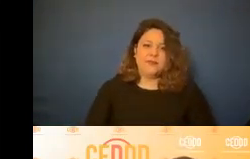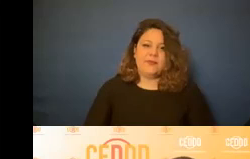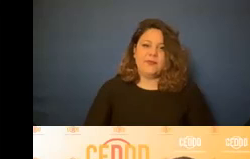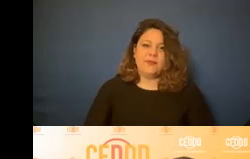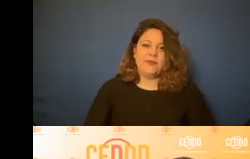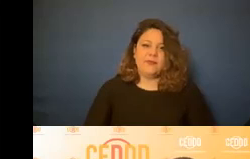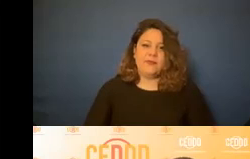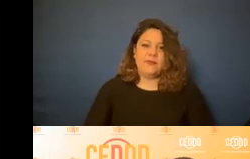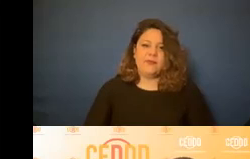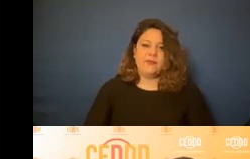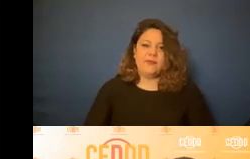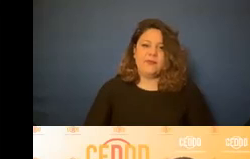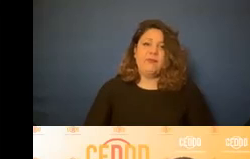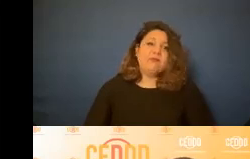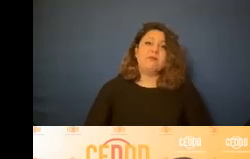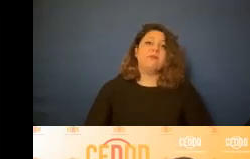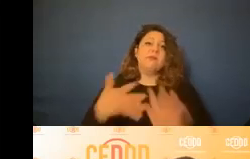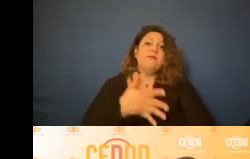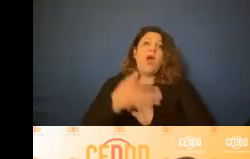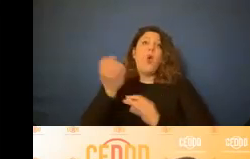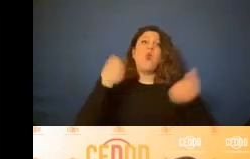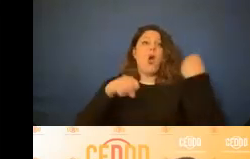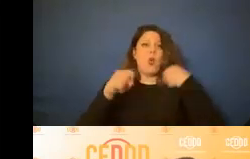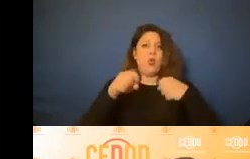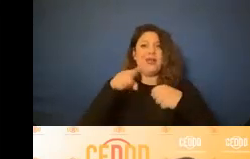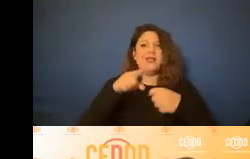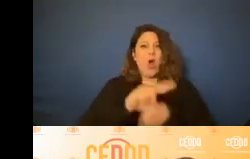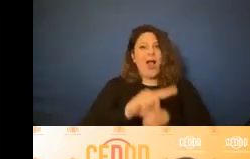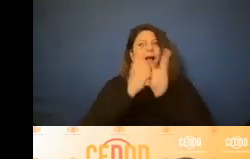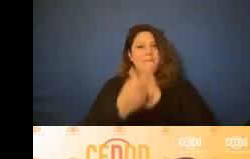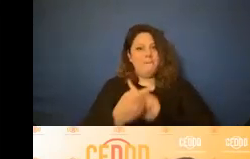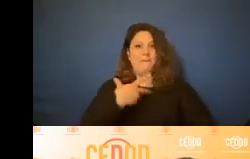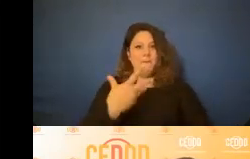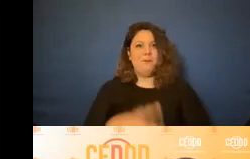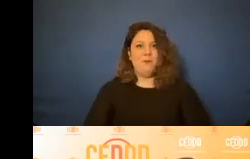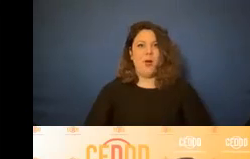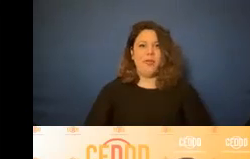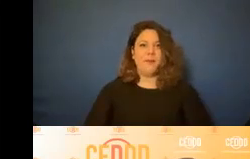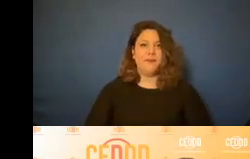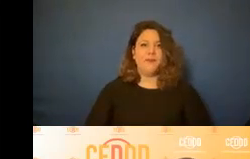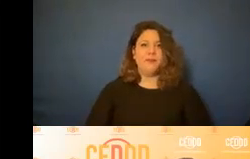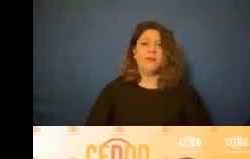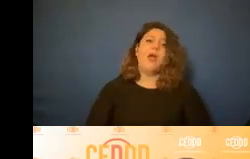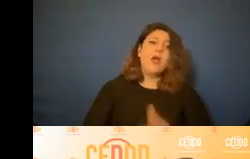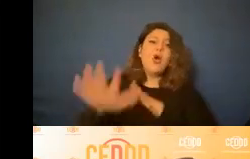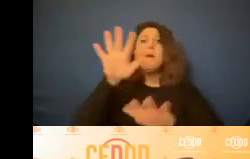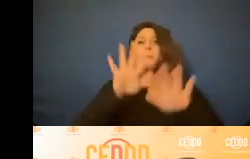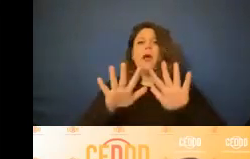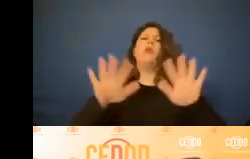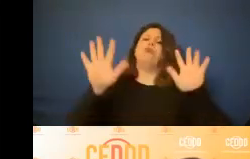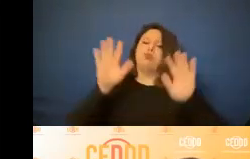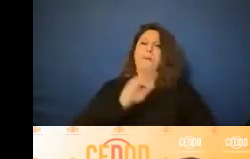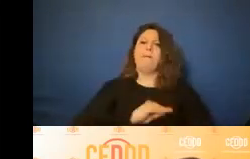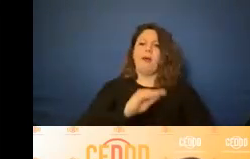entender es que es una conducta y por tanto siempre es modificable. ¿Qué ¿Es complicado que es complejo? Bastante. No es